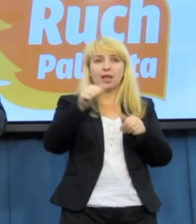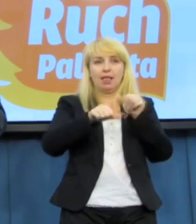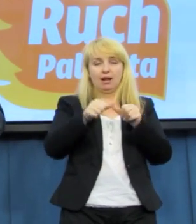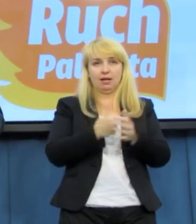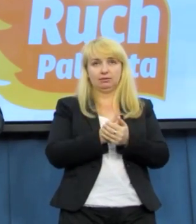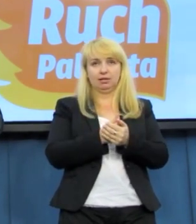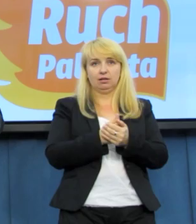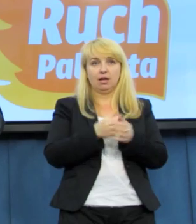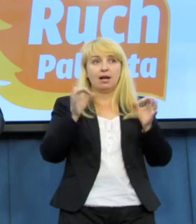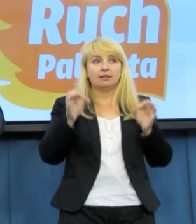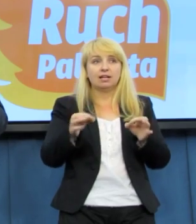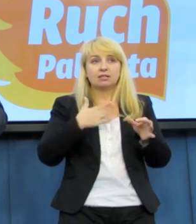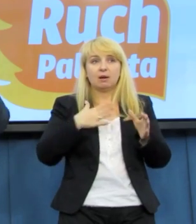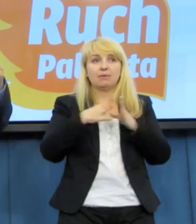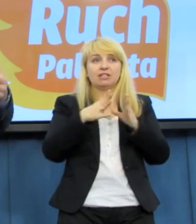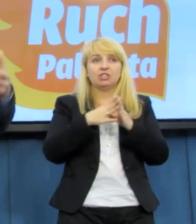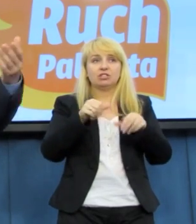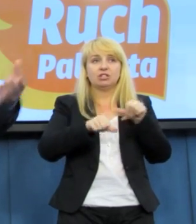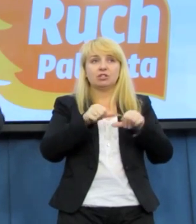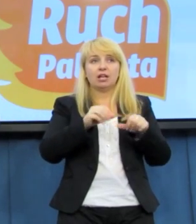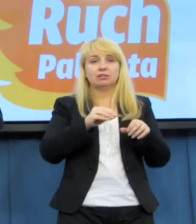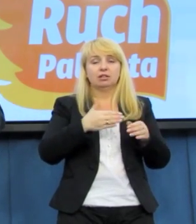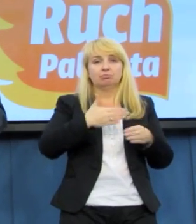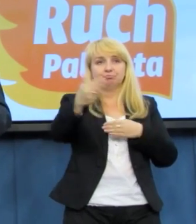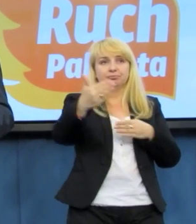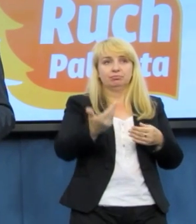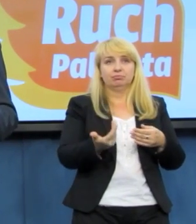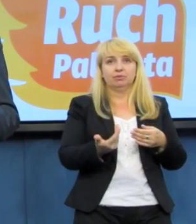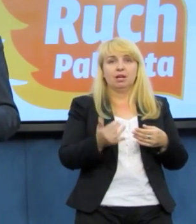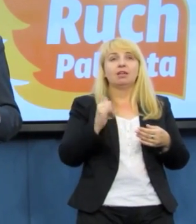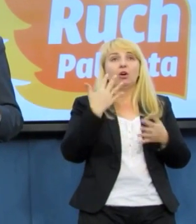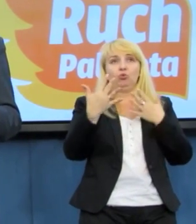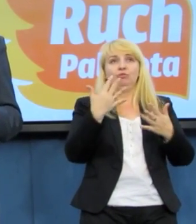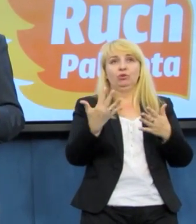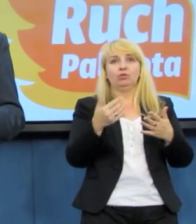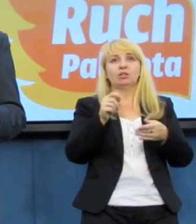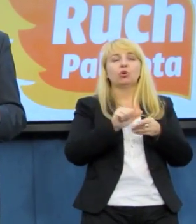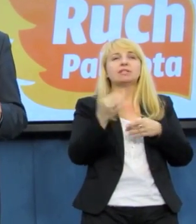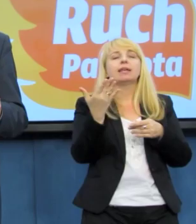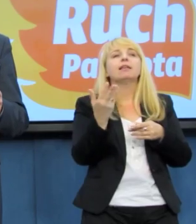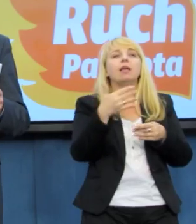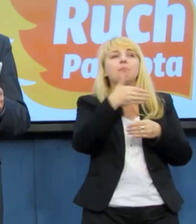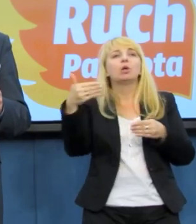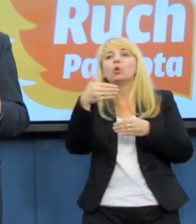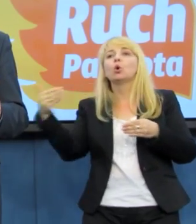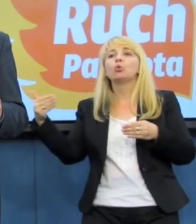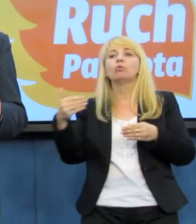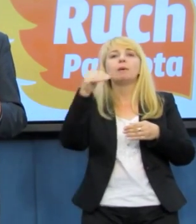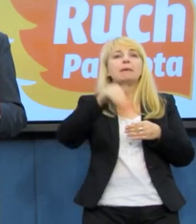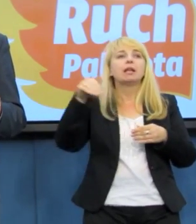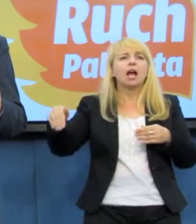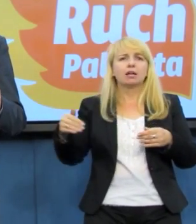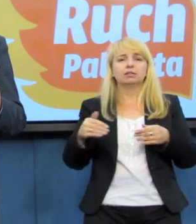już kolejne 10 lat za sobą, więc te kwoty to są na pewno setki milionów, jak nie miliardy